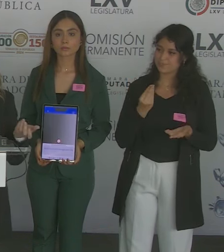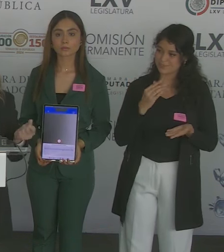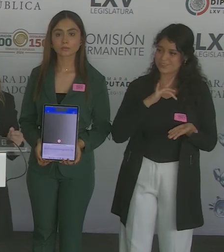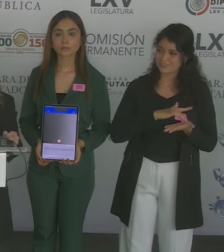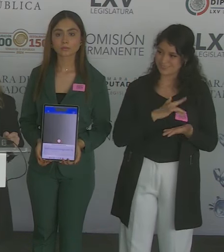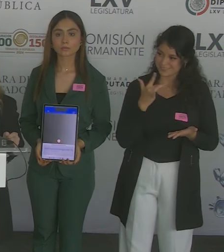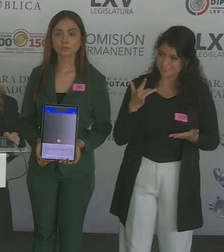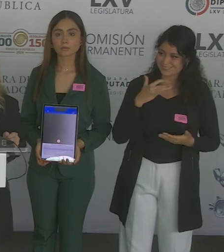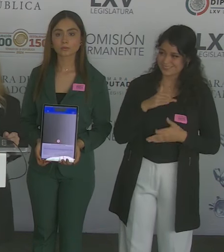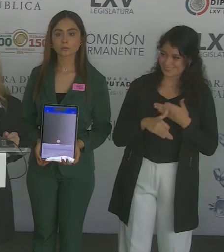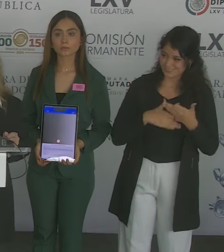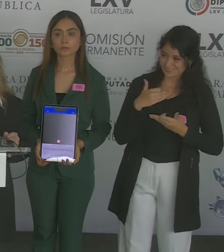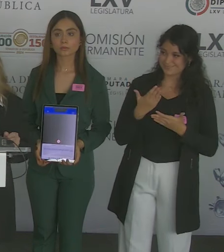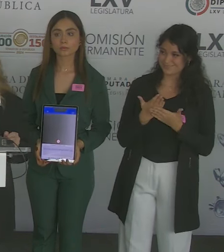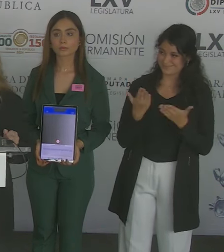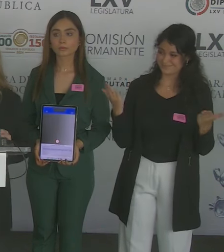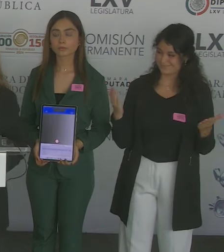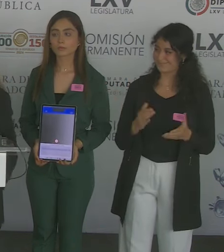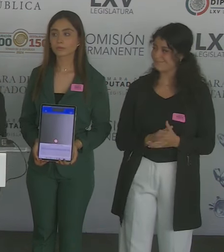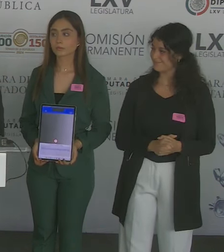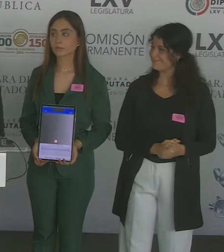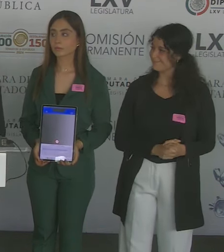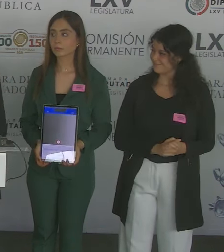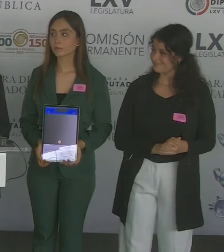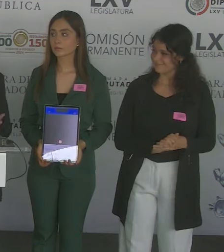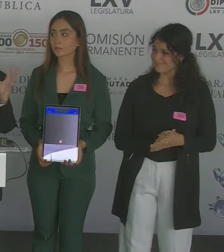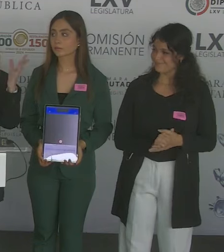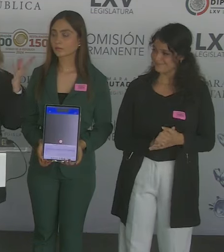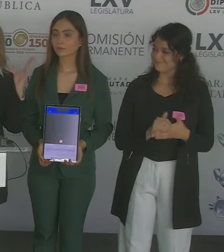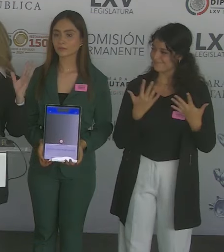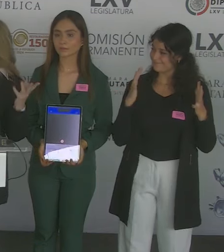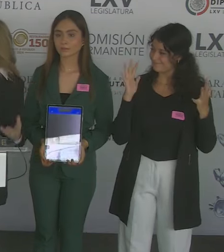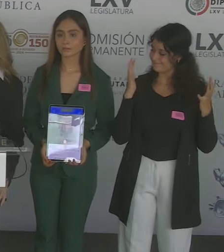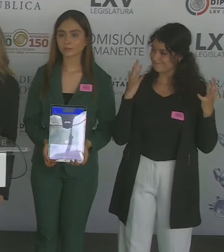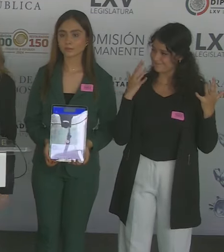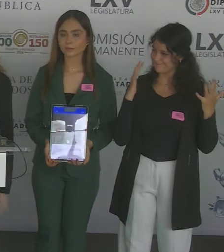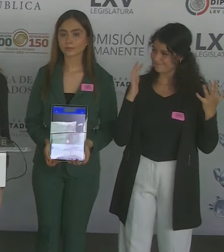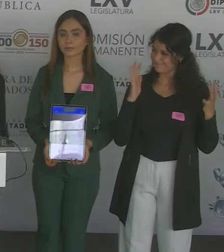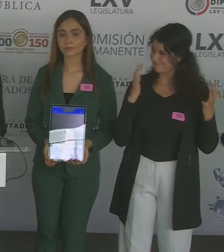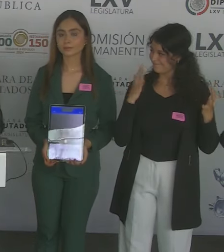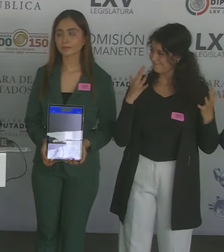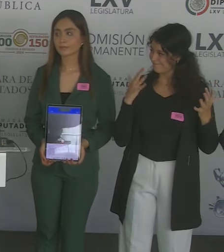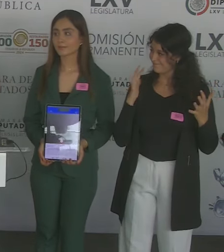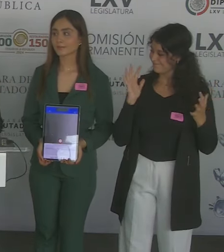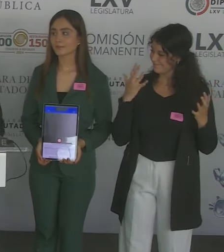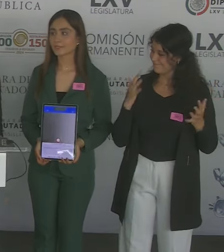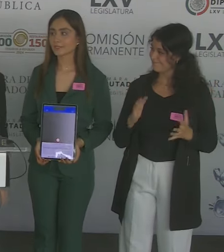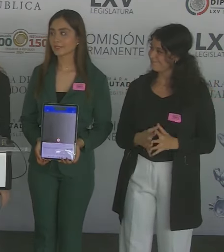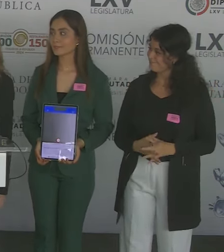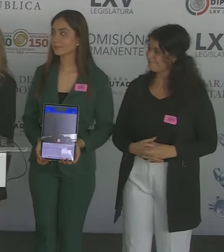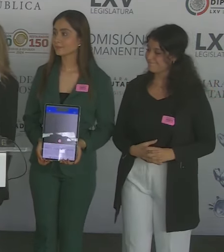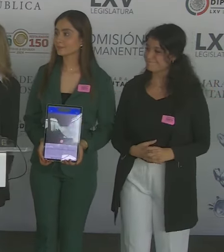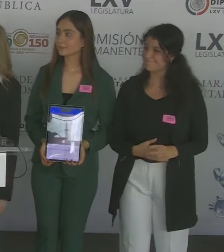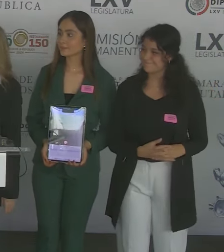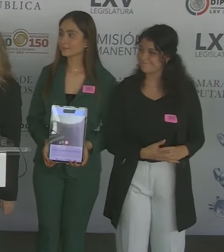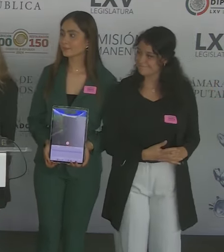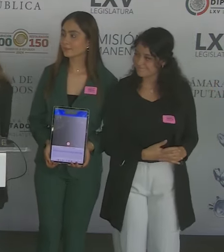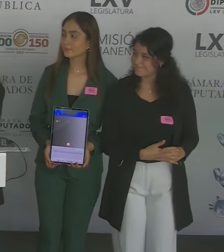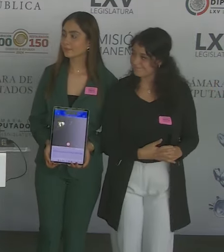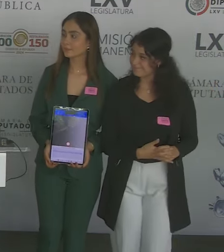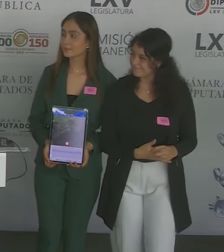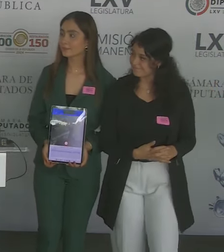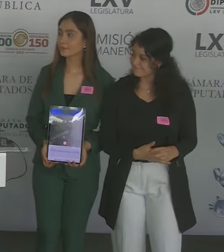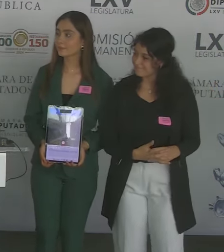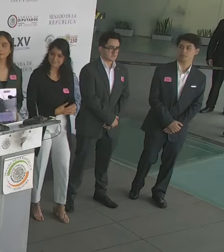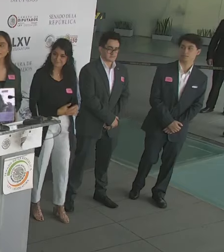a todos ustedes y que tengan un buen día al contrario Muchísimas gracias a todos ustedes Buenos días y comentarles a nuestros amigos de